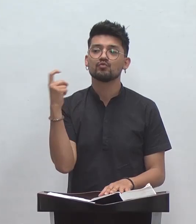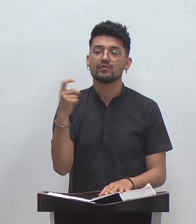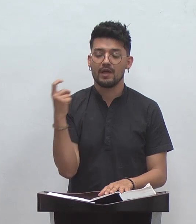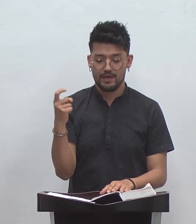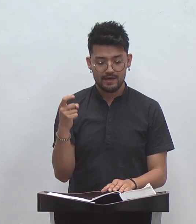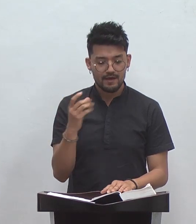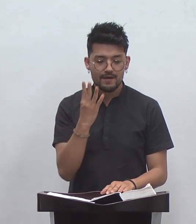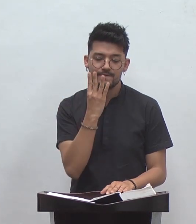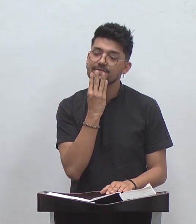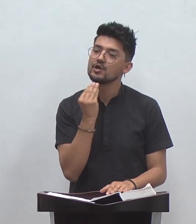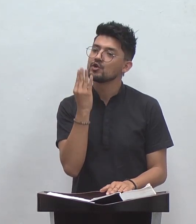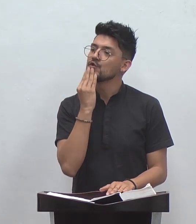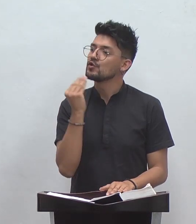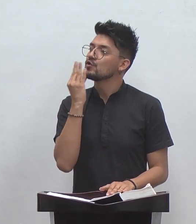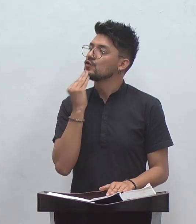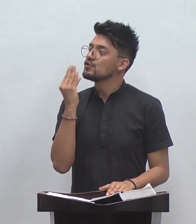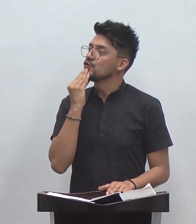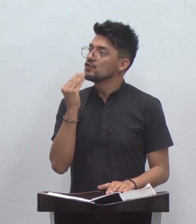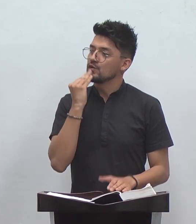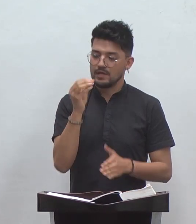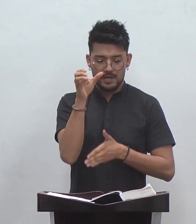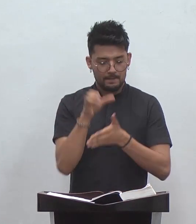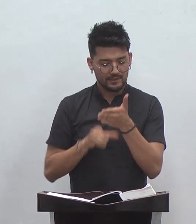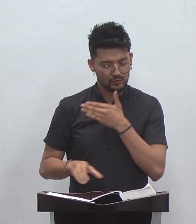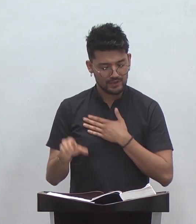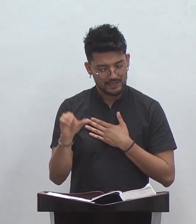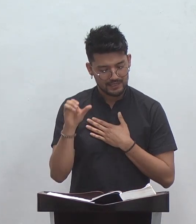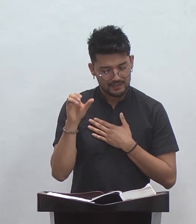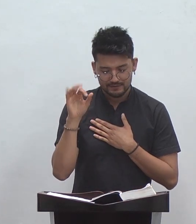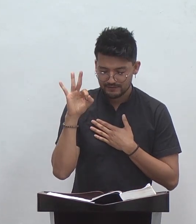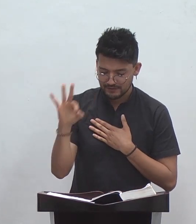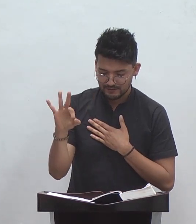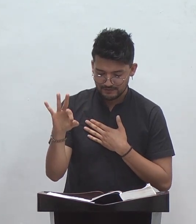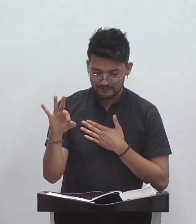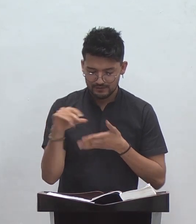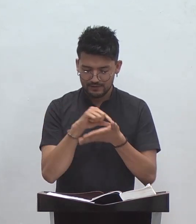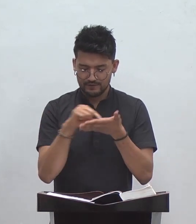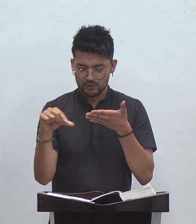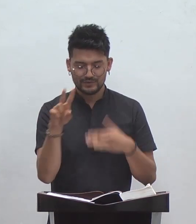Y vamos a buscar Hebreos, capítulo 3,